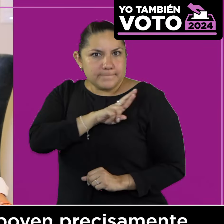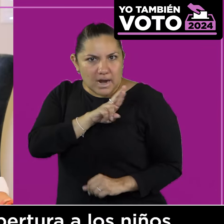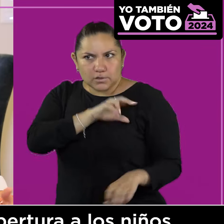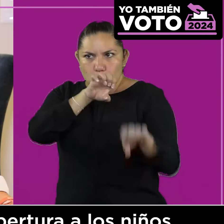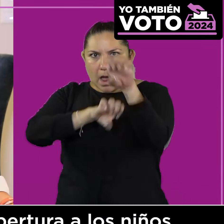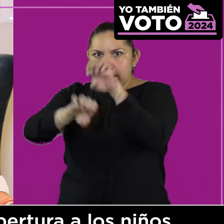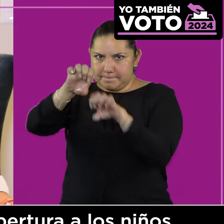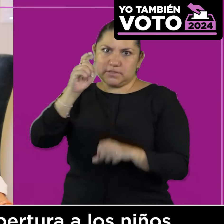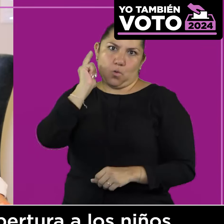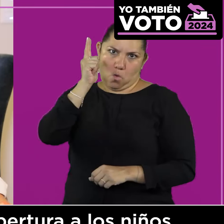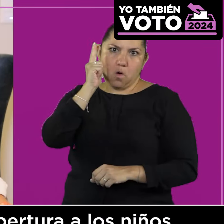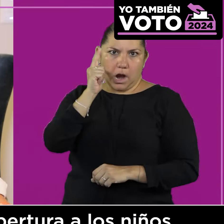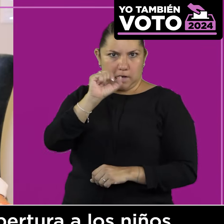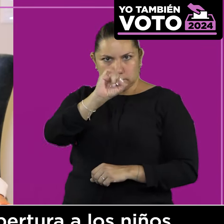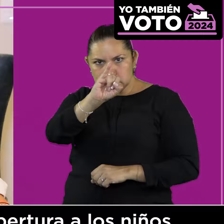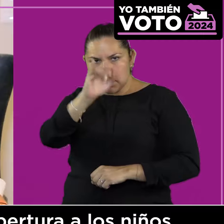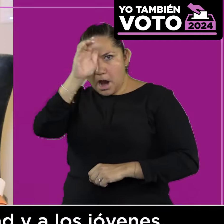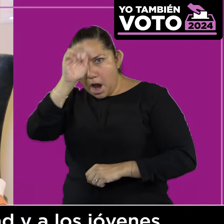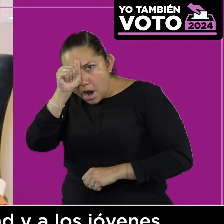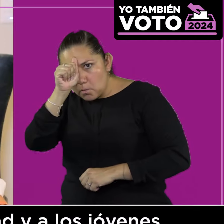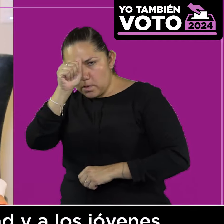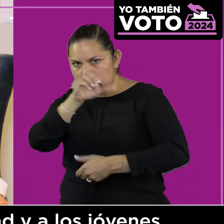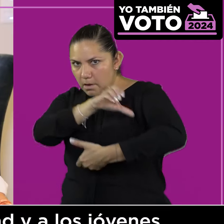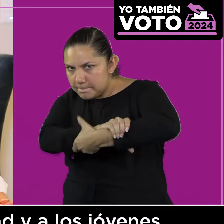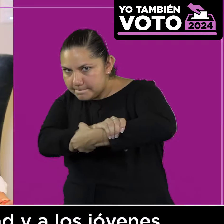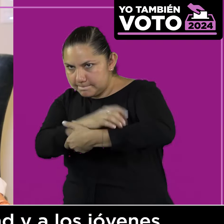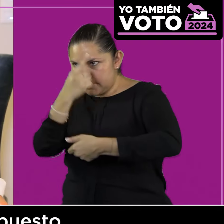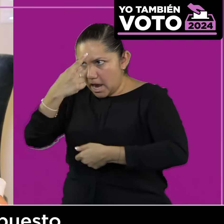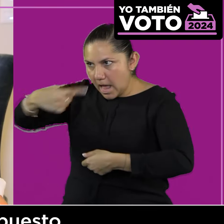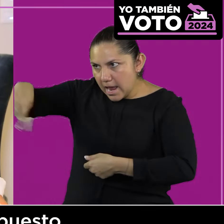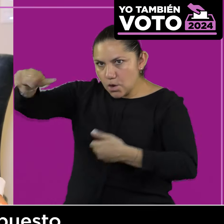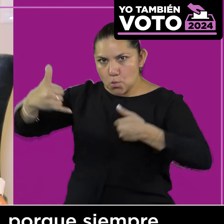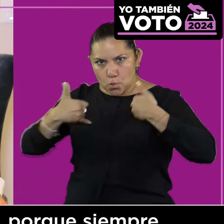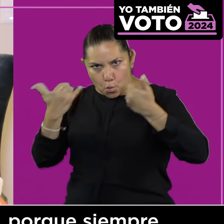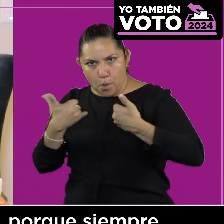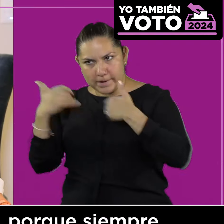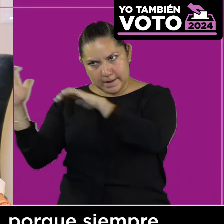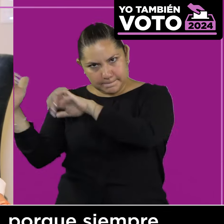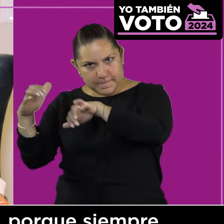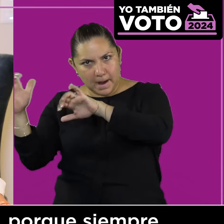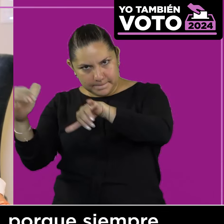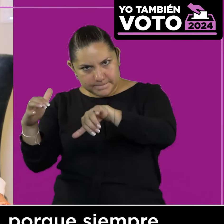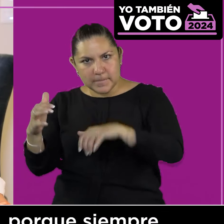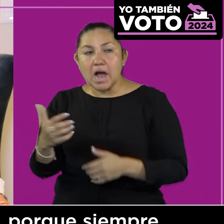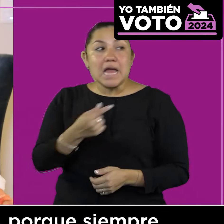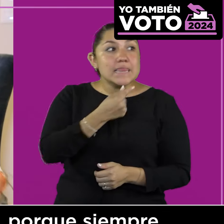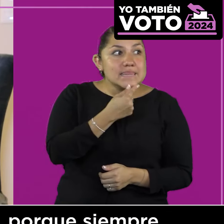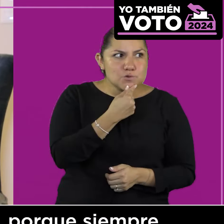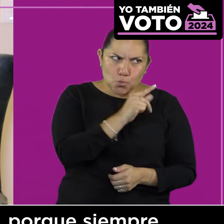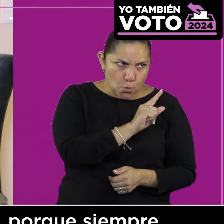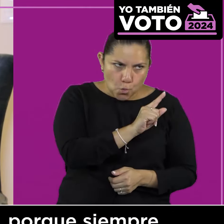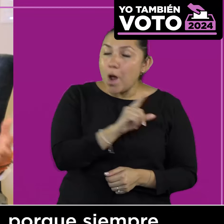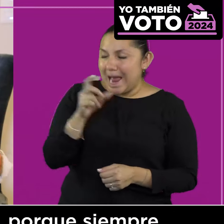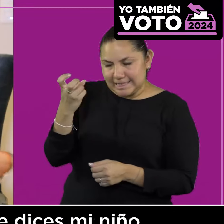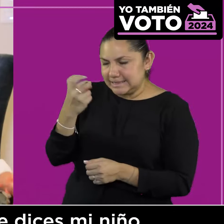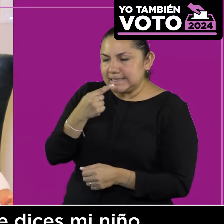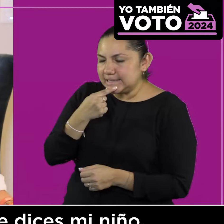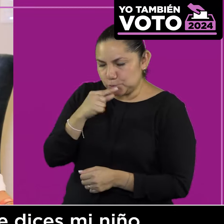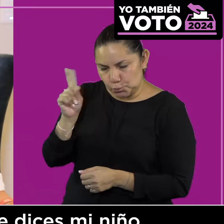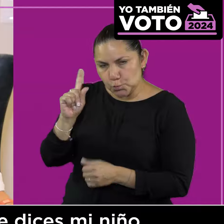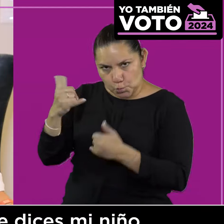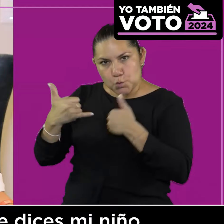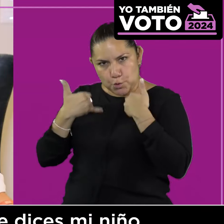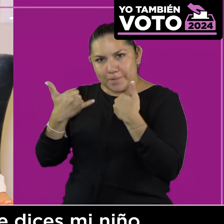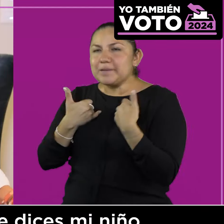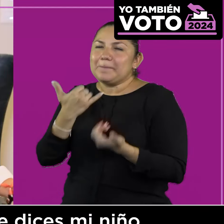precisamente para darle más apertura a los niños con discapacidad y a los jóvenes por sup Bueno a los jóvenes perdón digo niños sí ex porque siemp